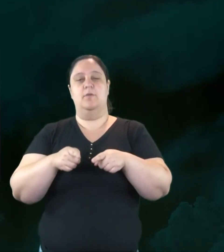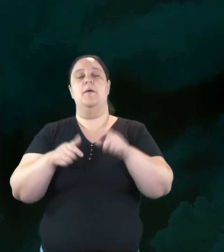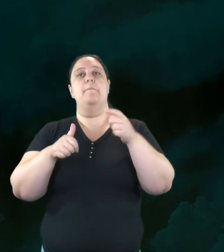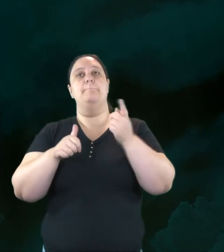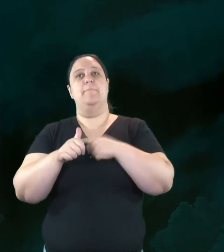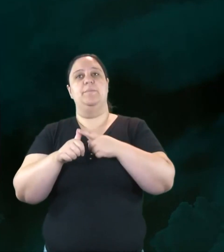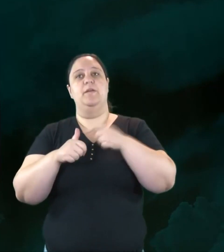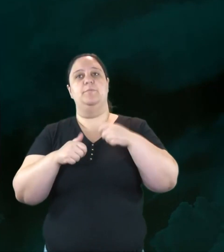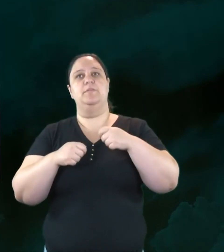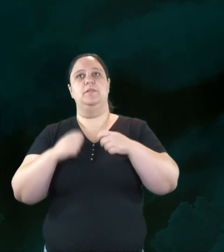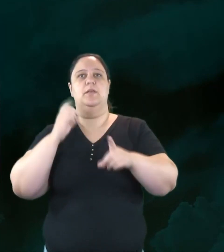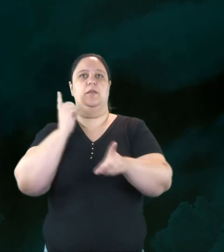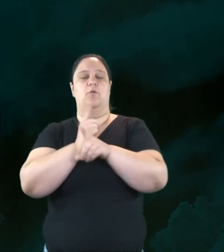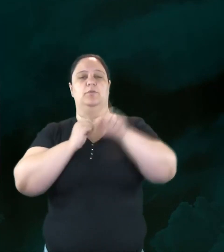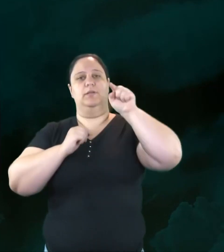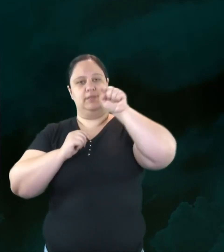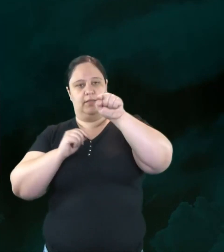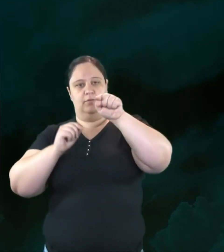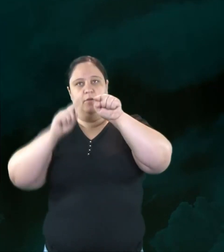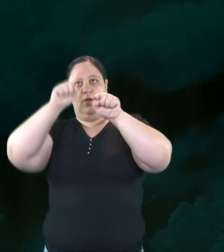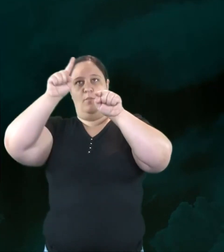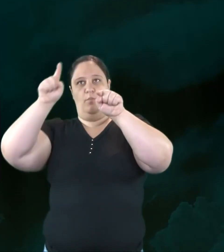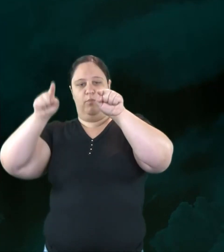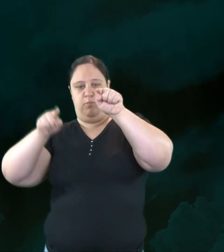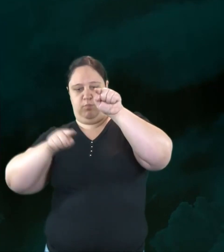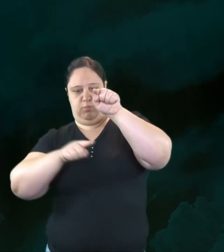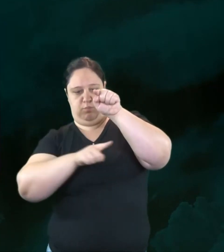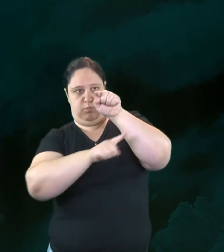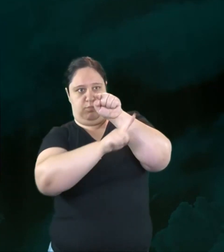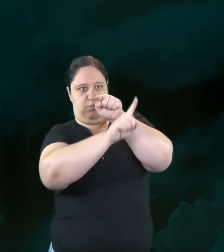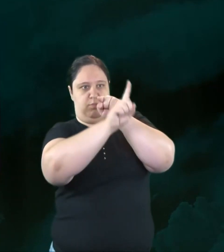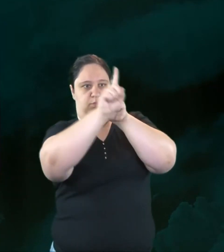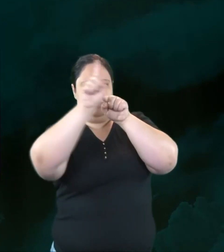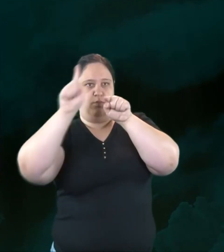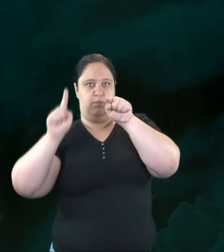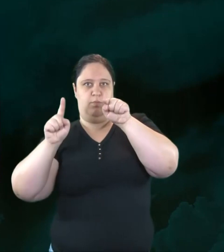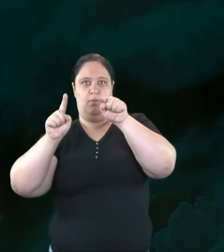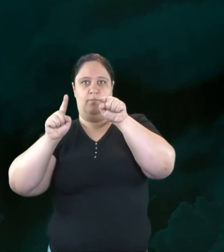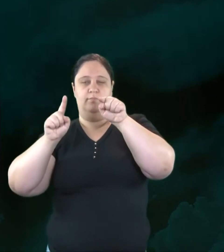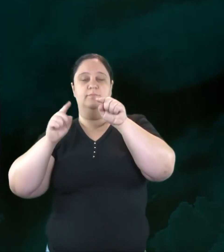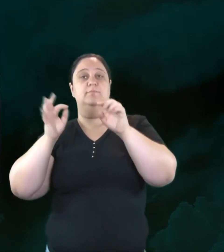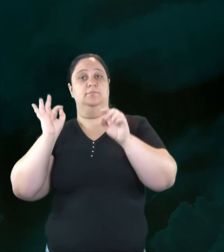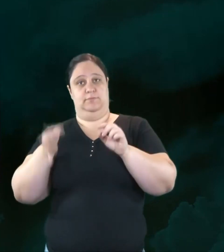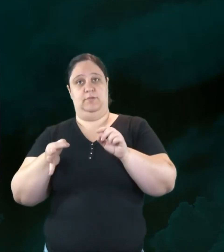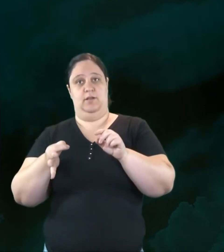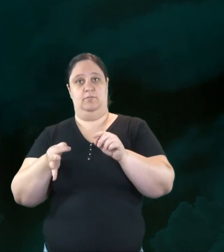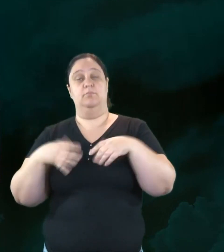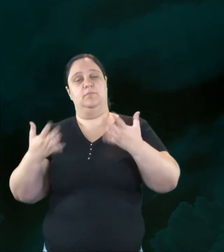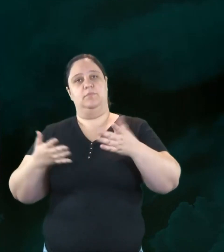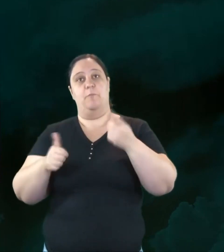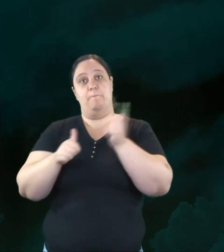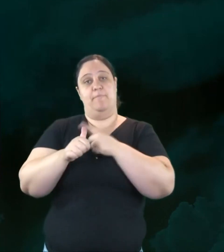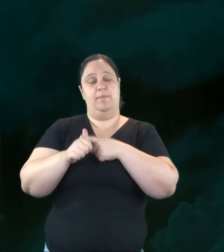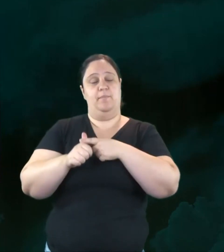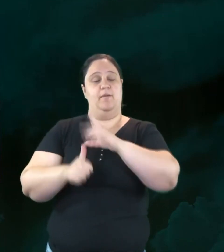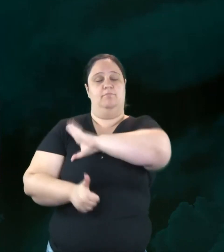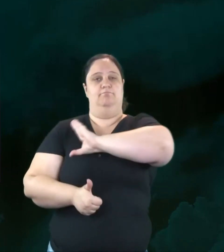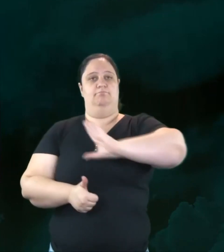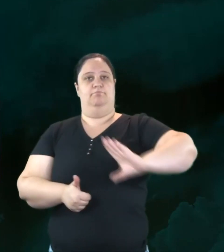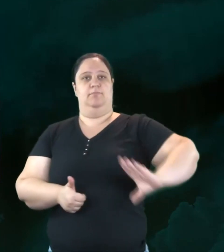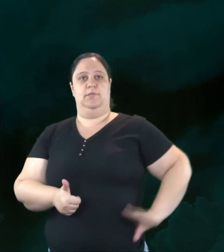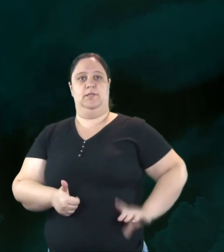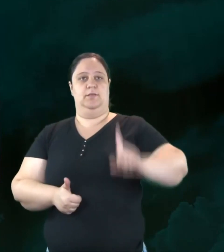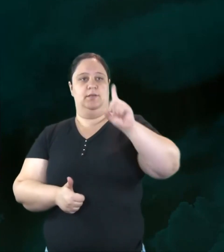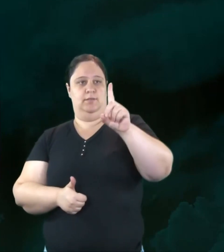A hora que você achar o centro, você consegue traçar a circunferência. Então, Ele é antes de todas